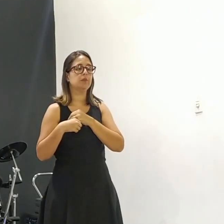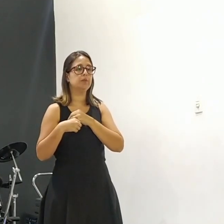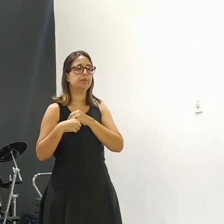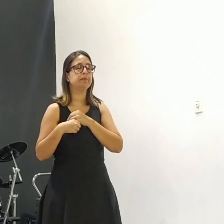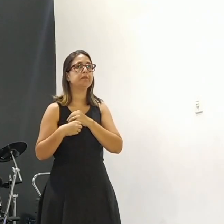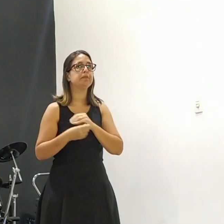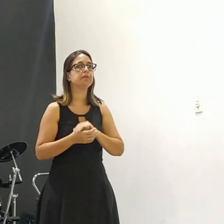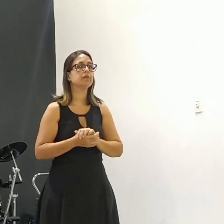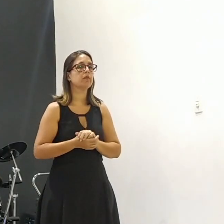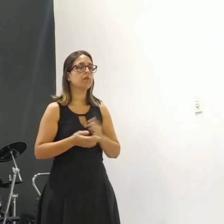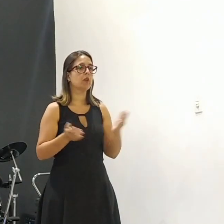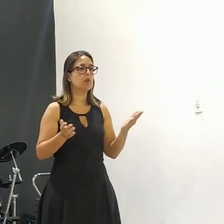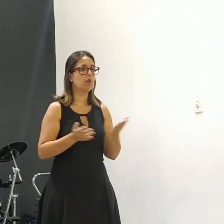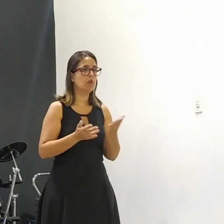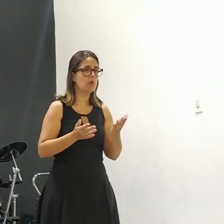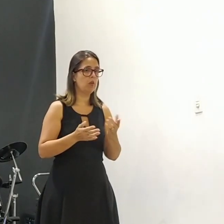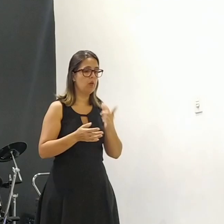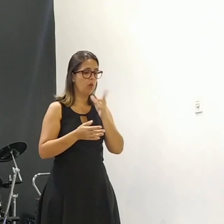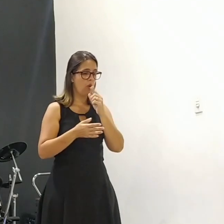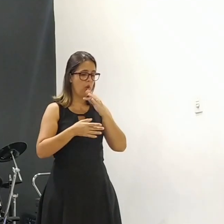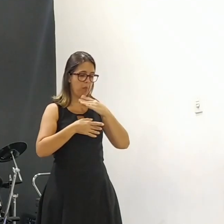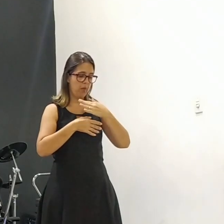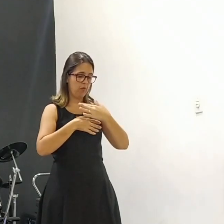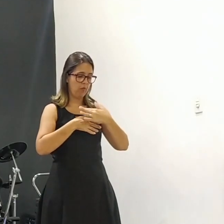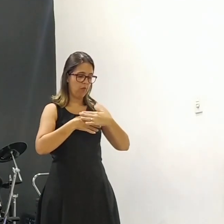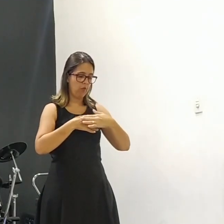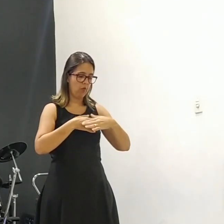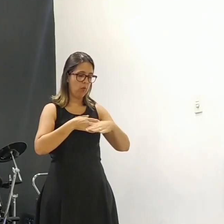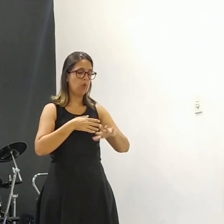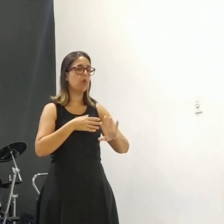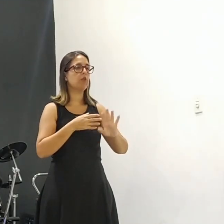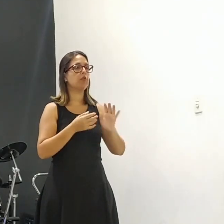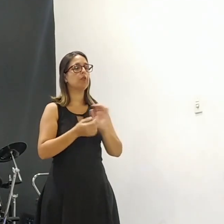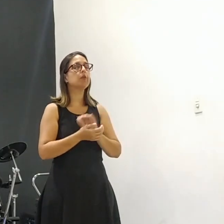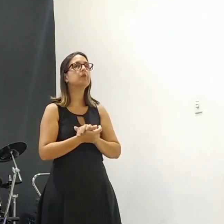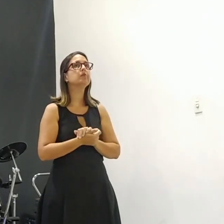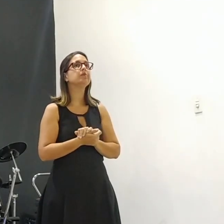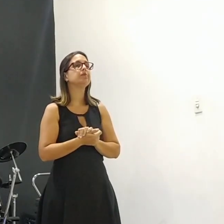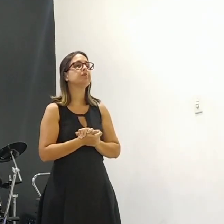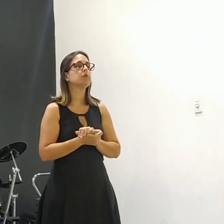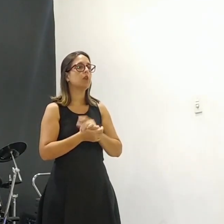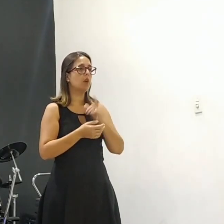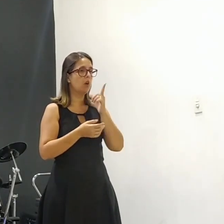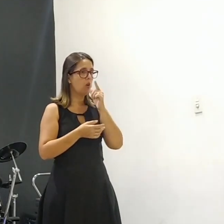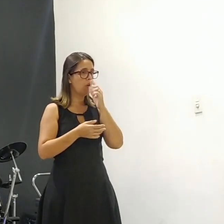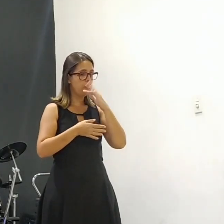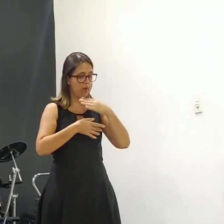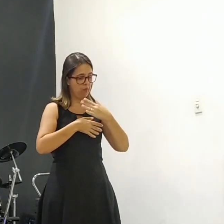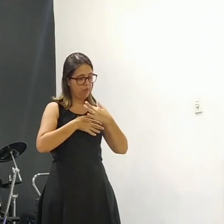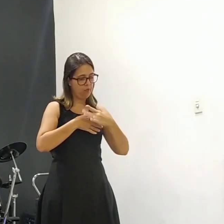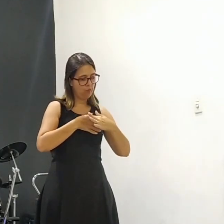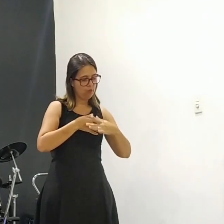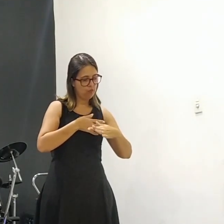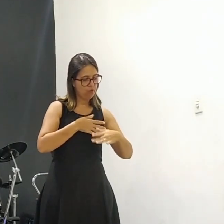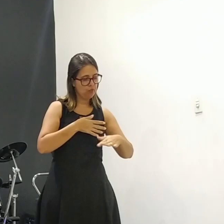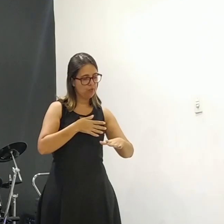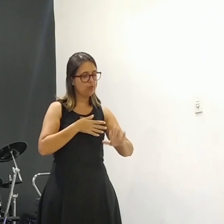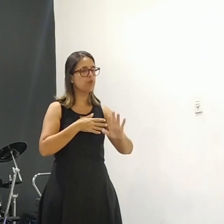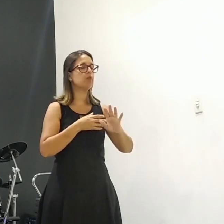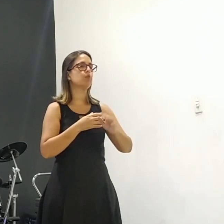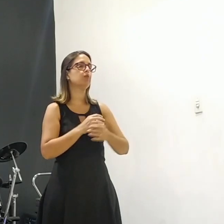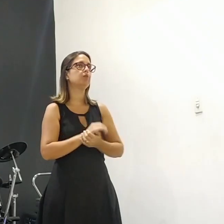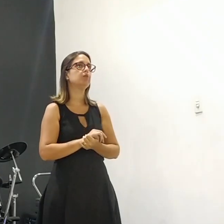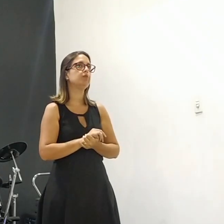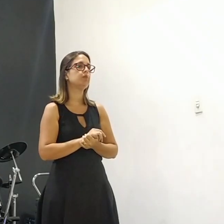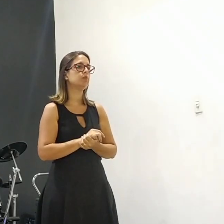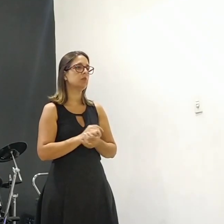hoje, haverá uma fonte aberta. Uma fonte aberta é uma fonte que está jorrando.